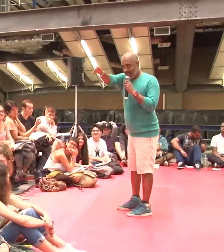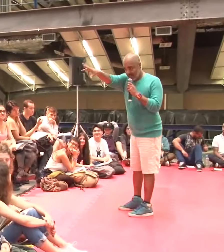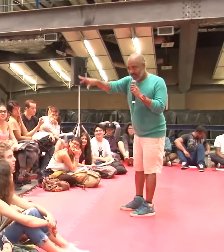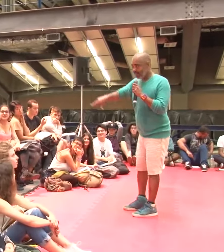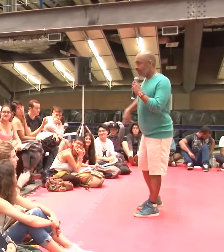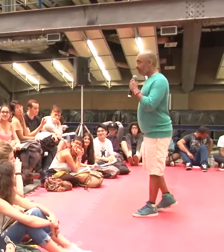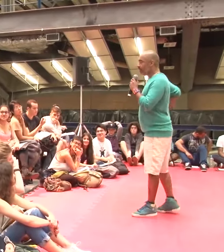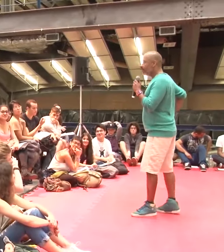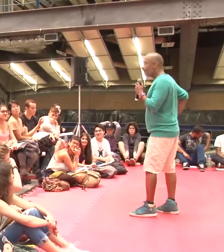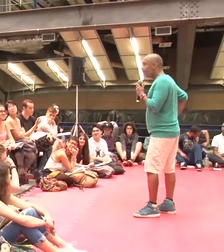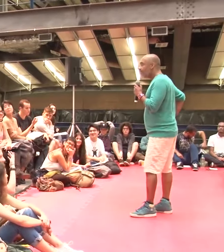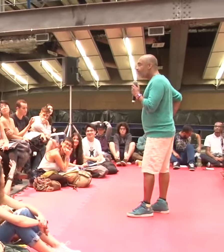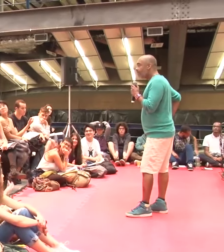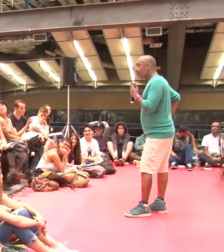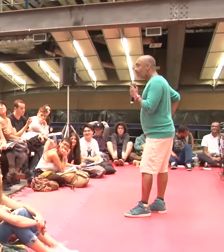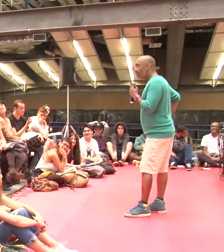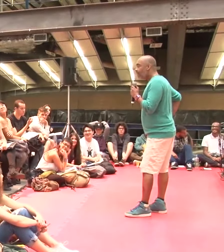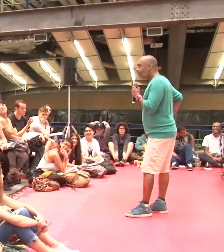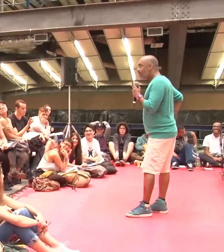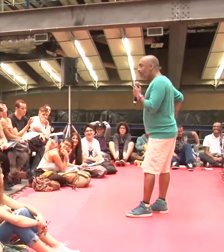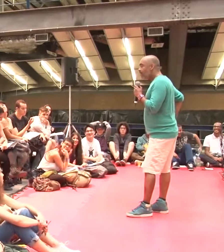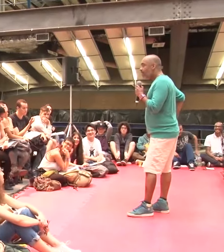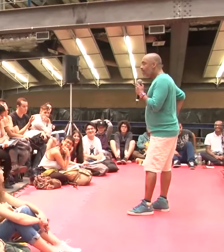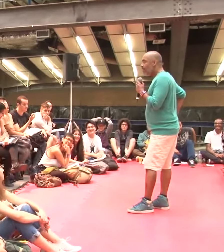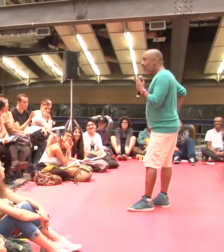Enfim, já mudei seu nome.